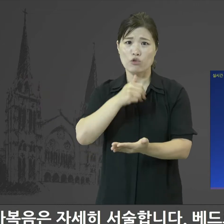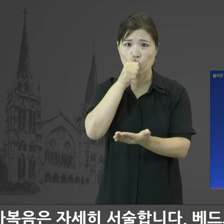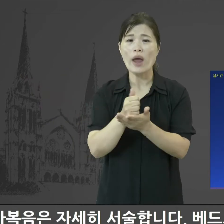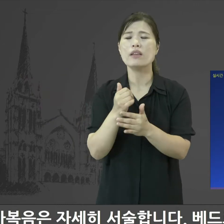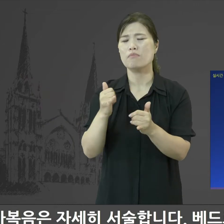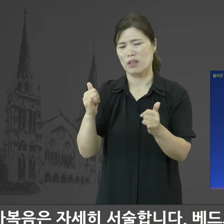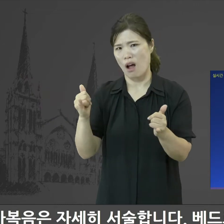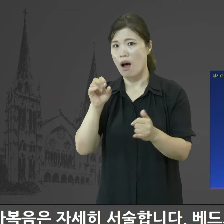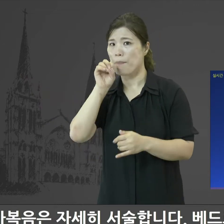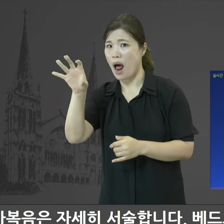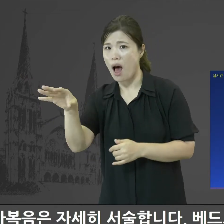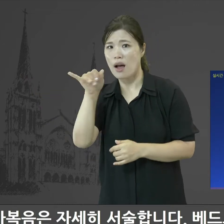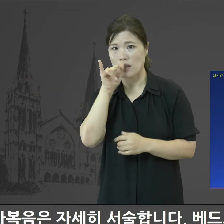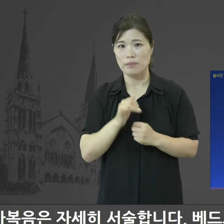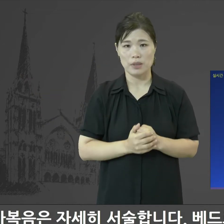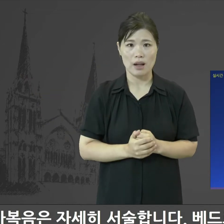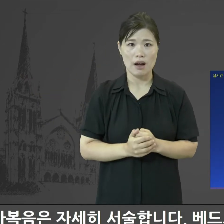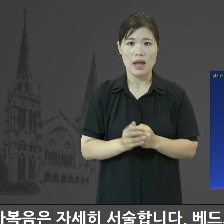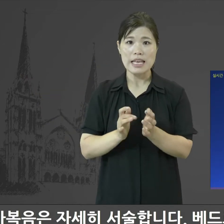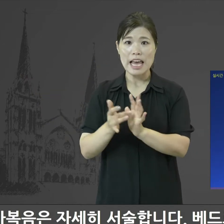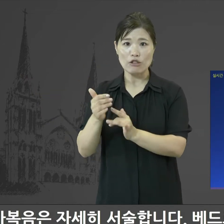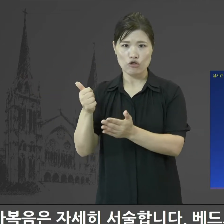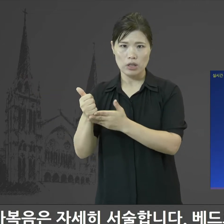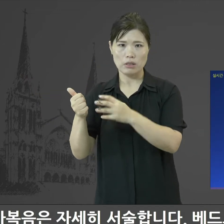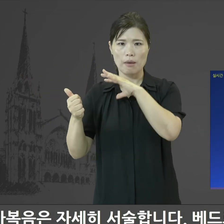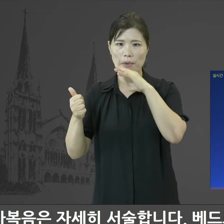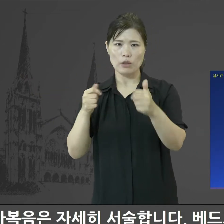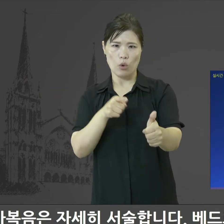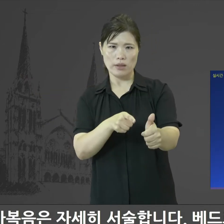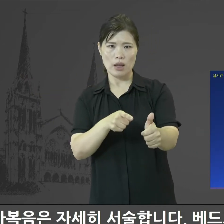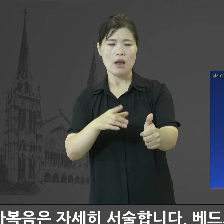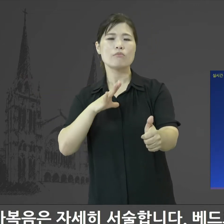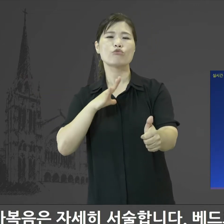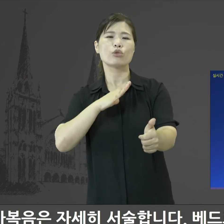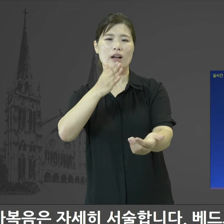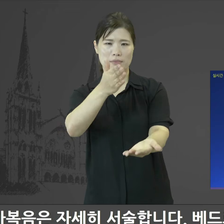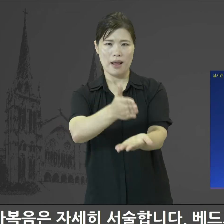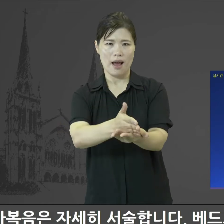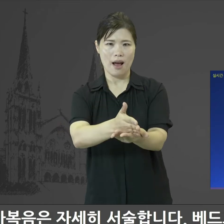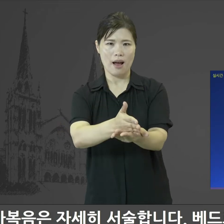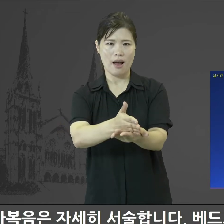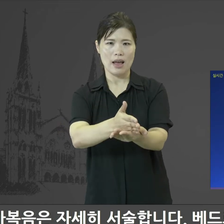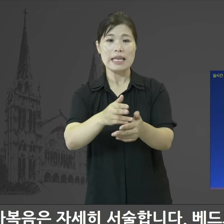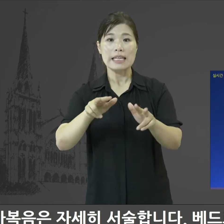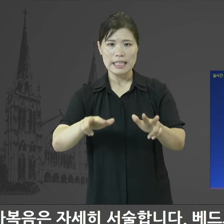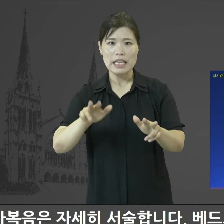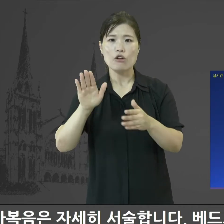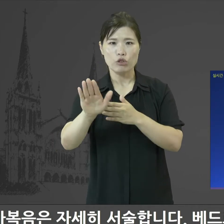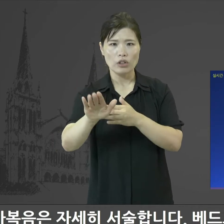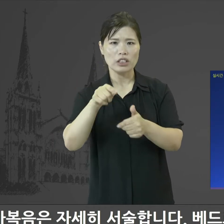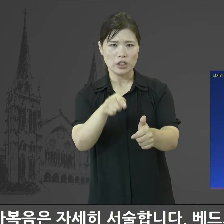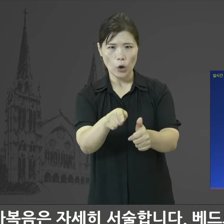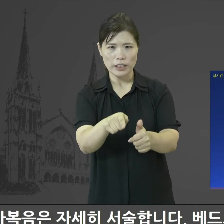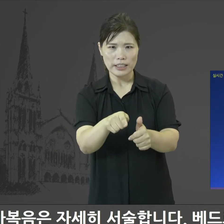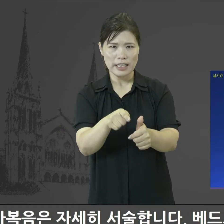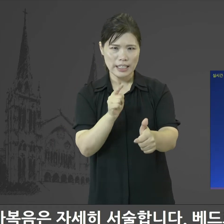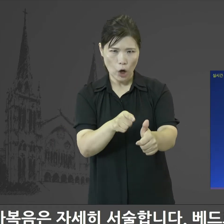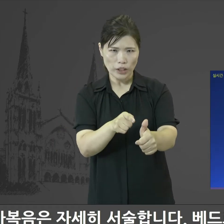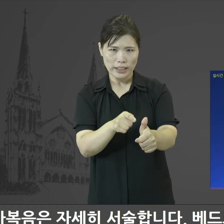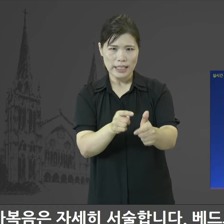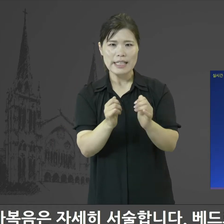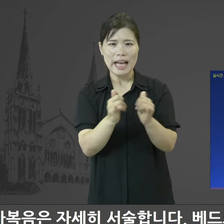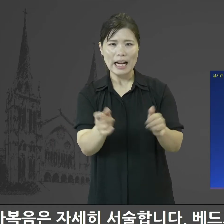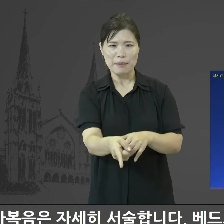죄인으로소이다. 그리고 예수께서 베드로에게 무서워하지 말아라, 이제 후로는 내가 사람을 낚는 어부가